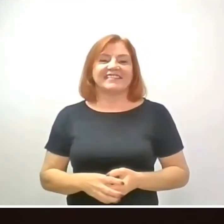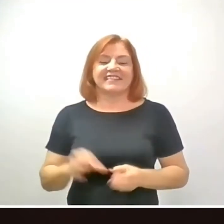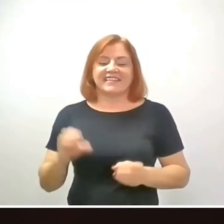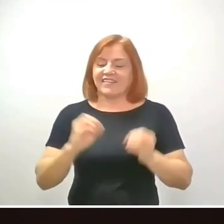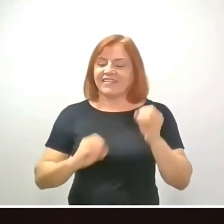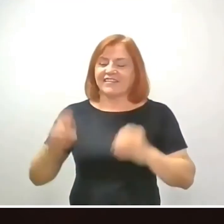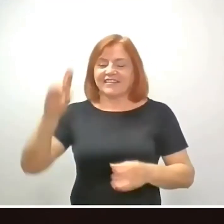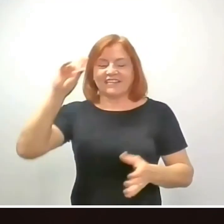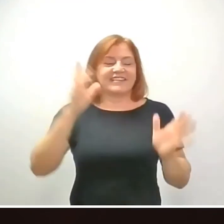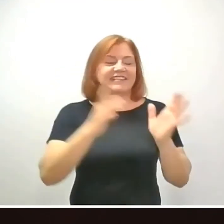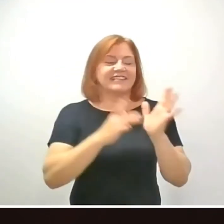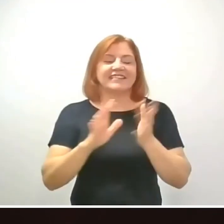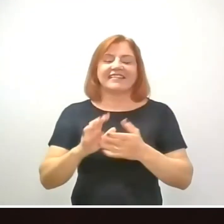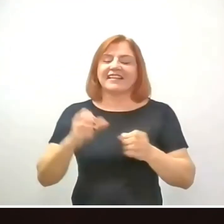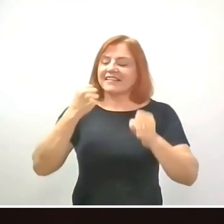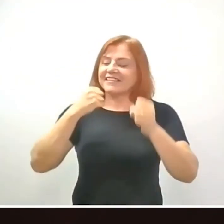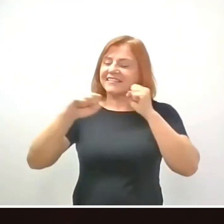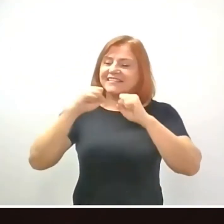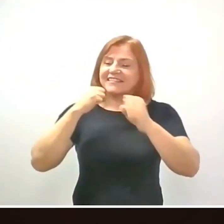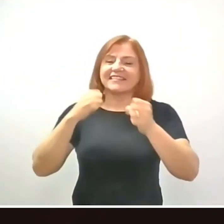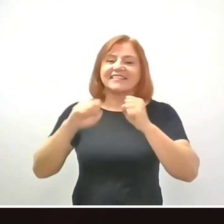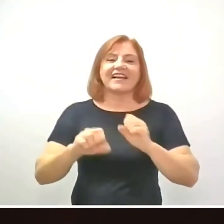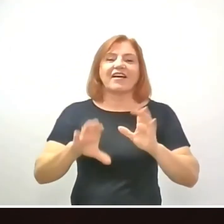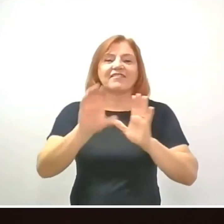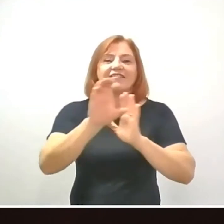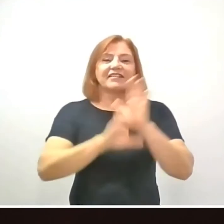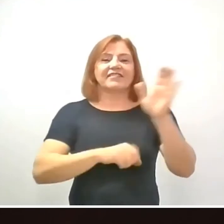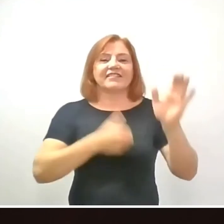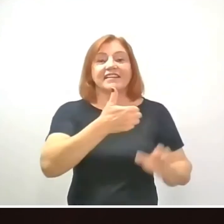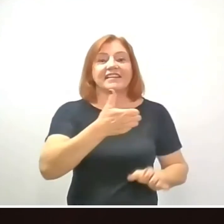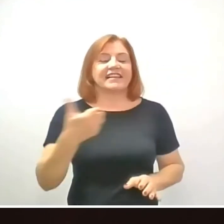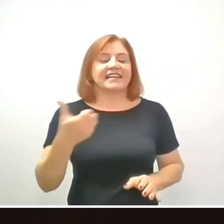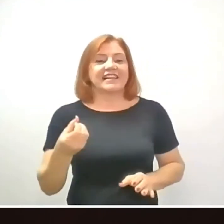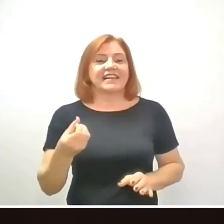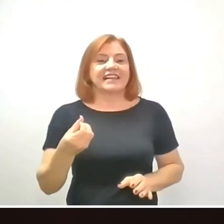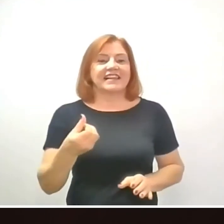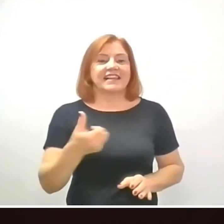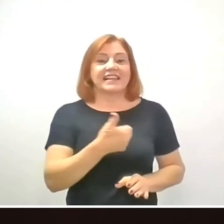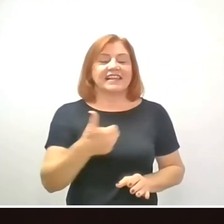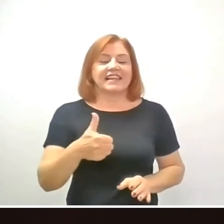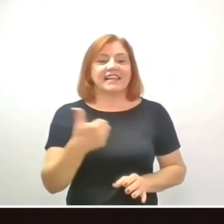Salmo 110, 3, nós já lemos muitas vezes, que diz ali, irmãos,